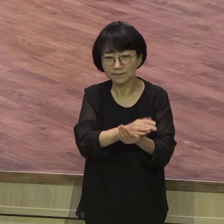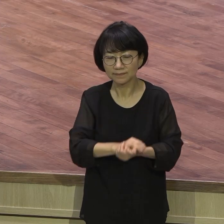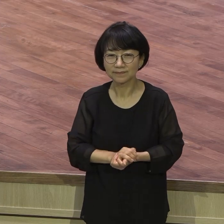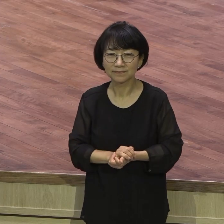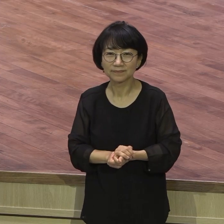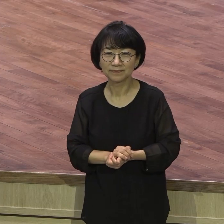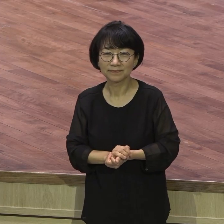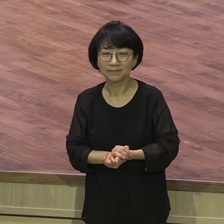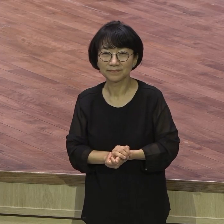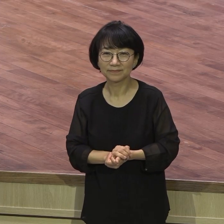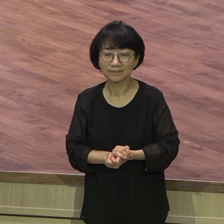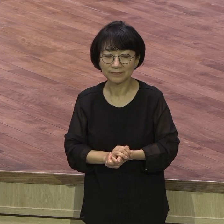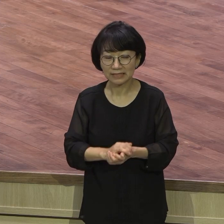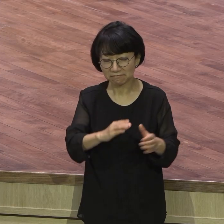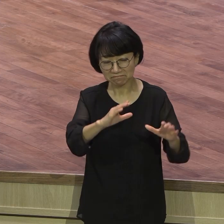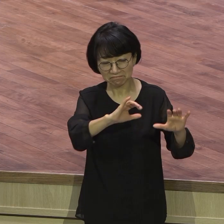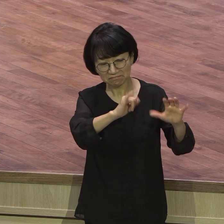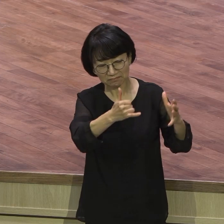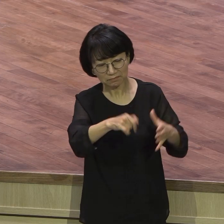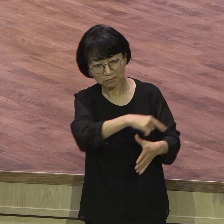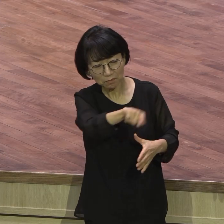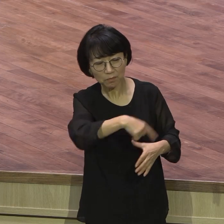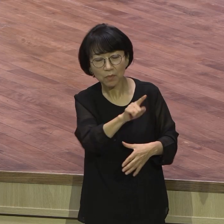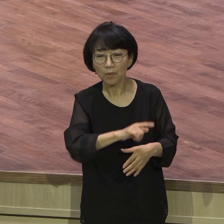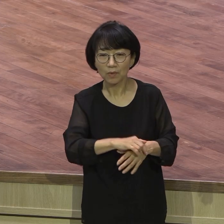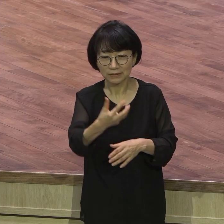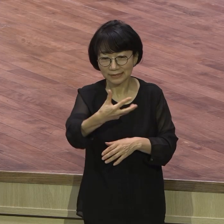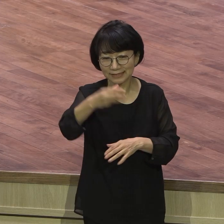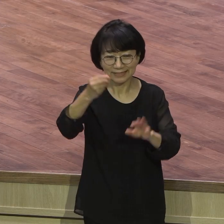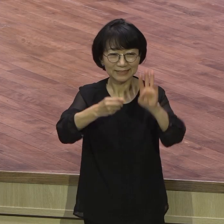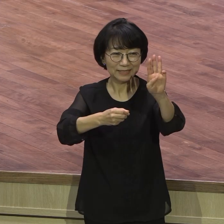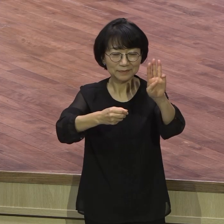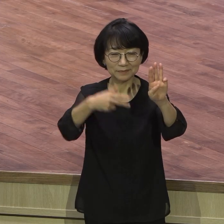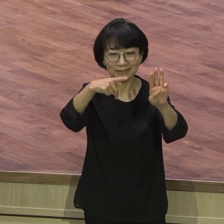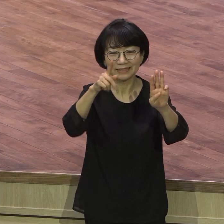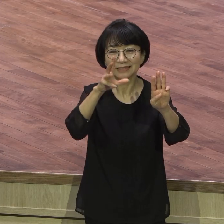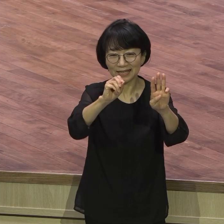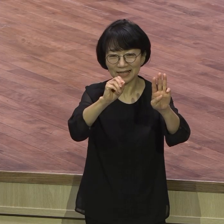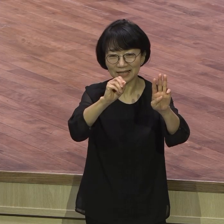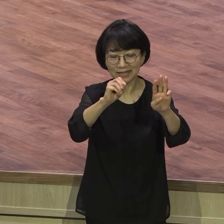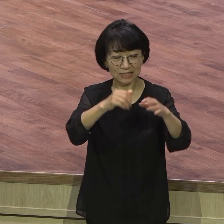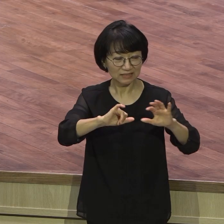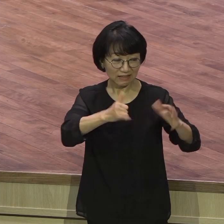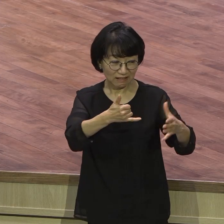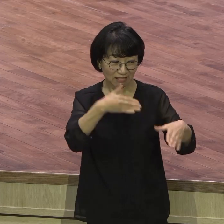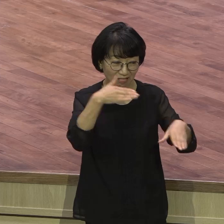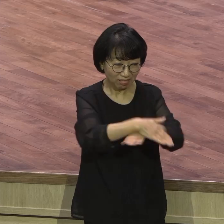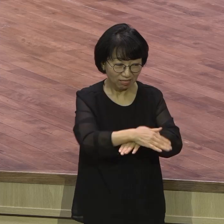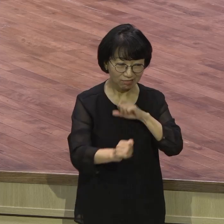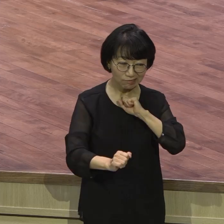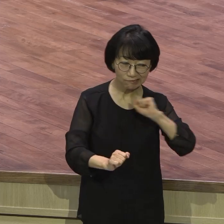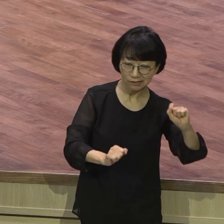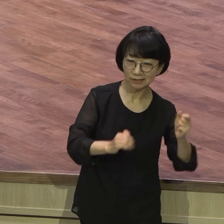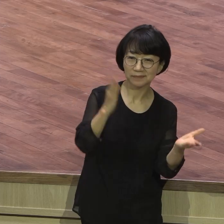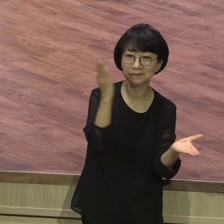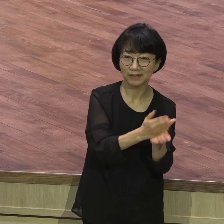세대라는 것은요 상세기 3장의 불신 현장입니다 세상 풍속에 휩쓸리지 말라는 거지요